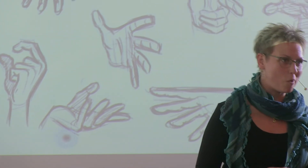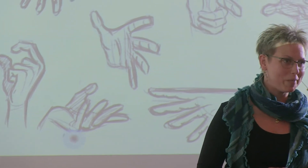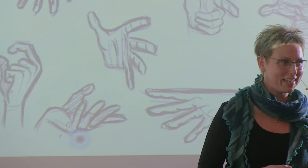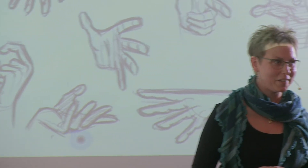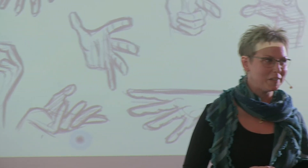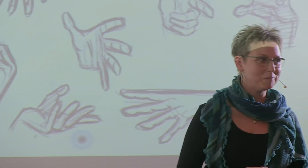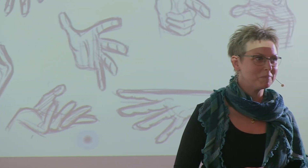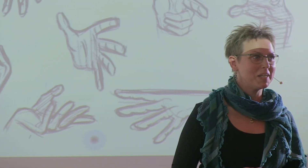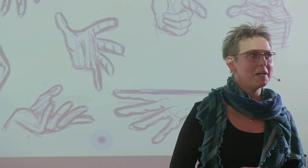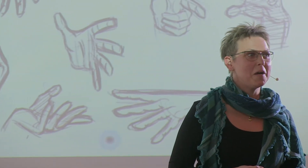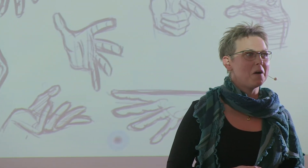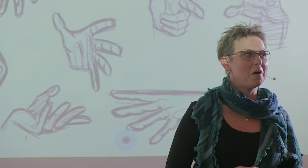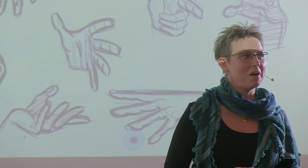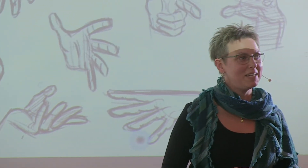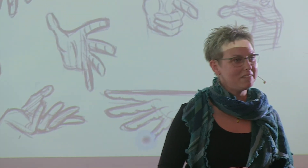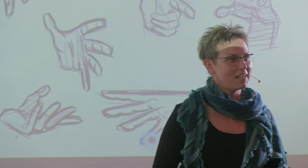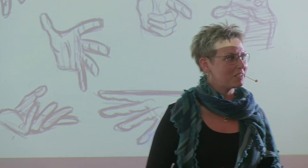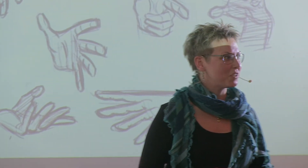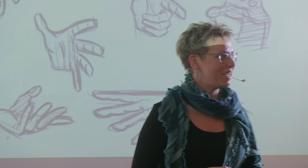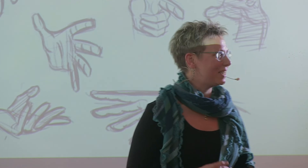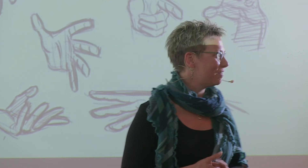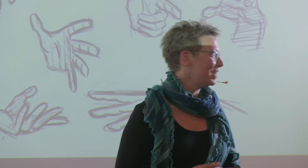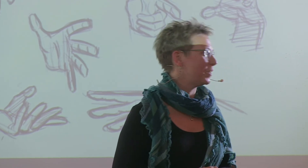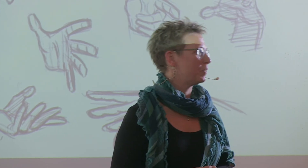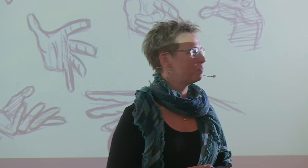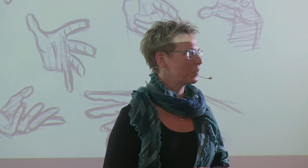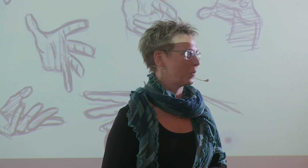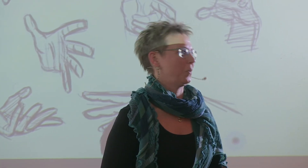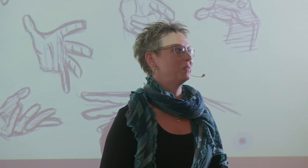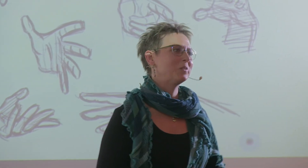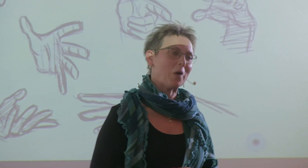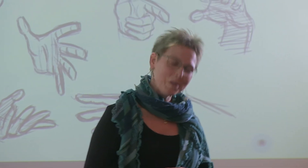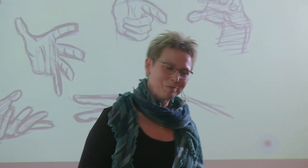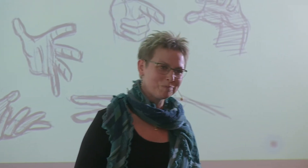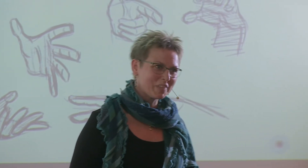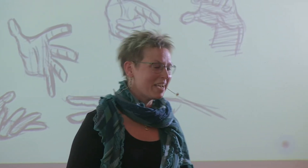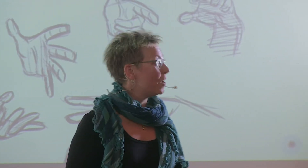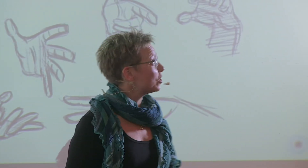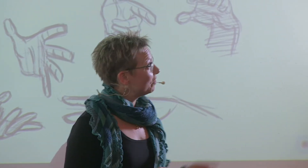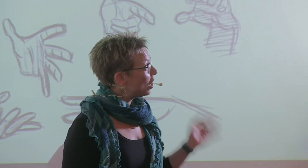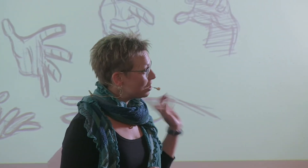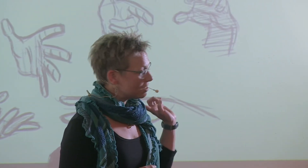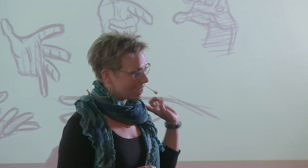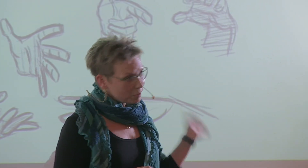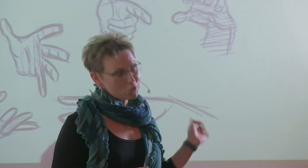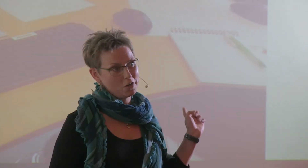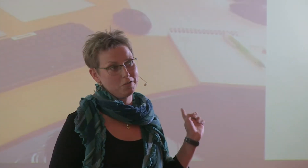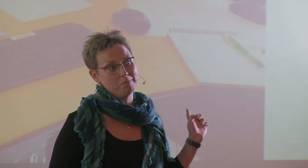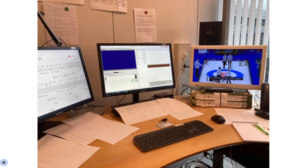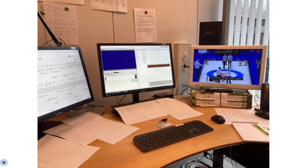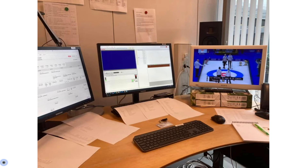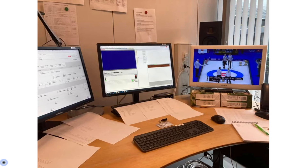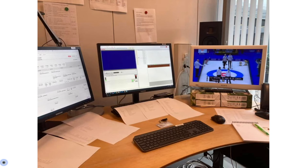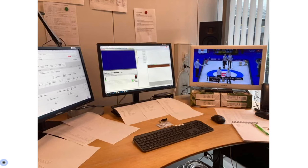står og flagrer med hænderne. Og alligevel så er det det, vi gør. Og så er vi også